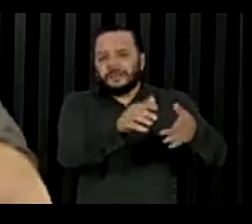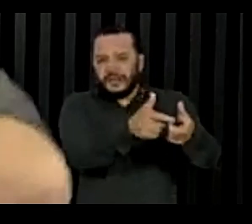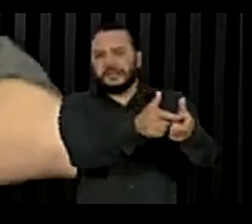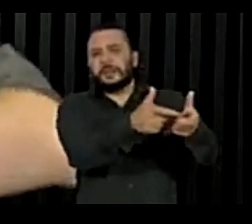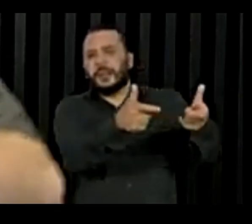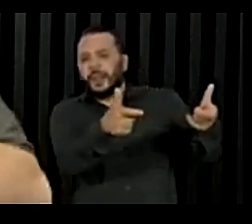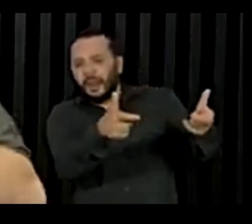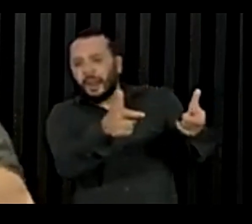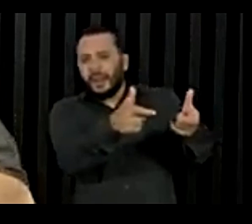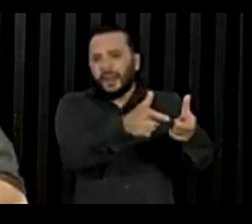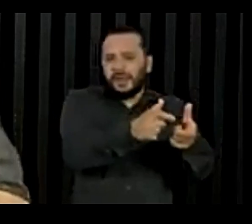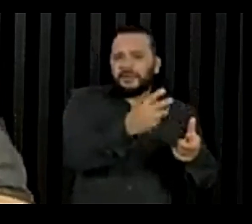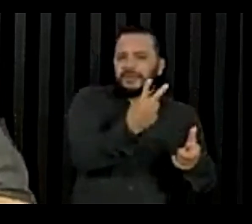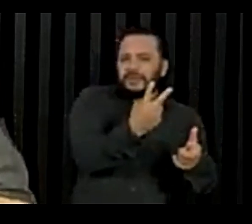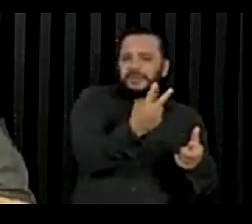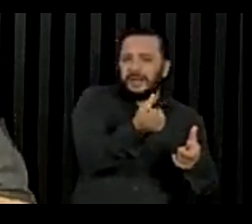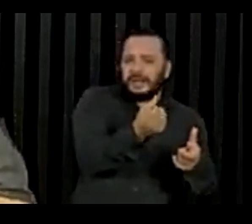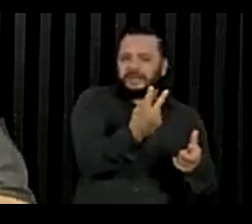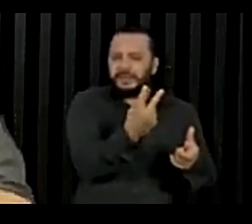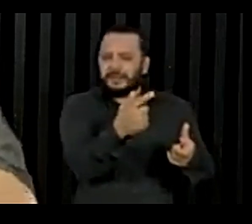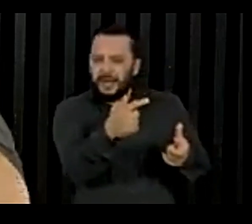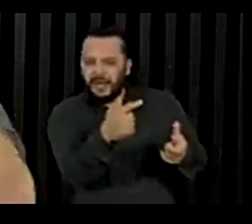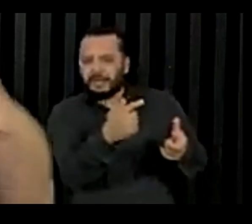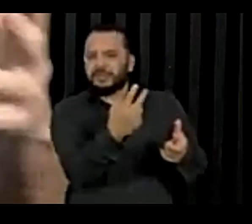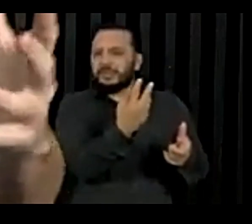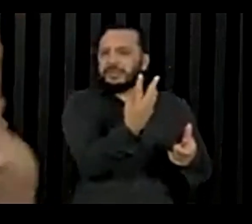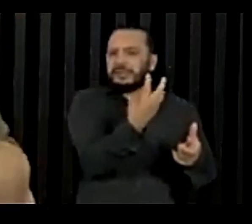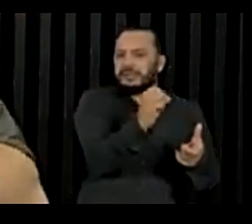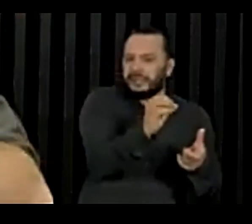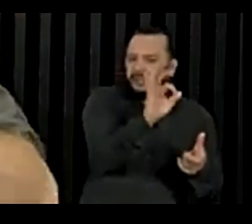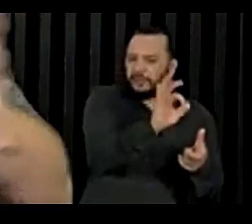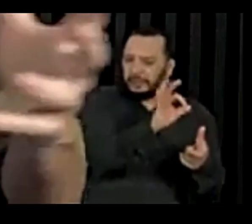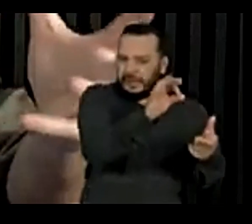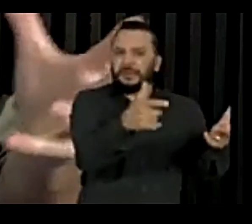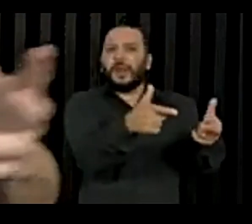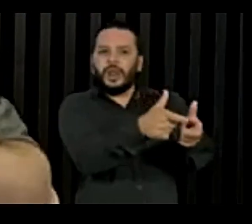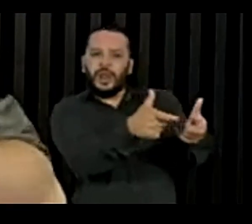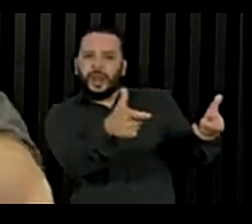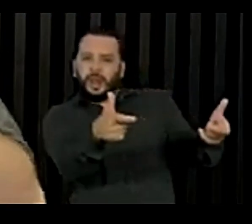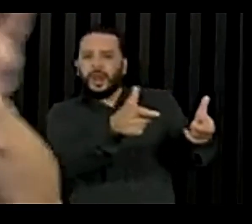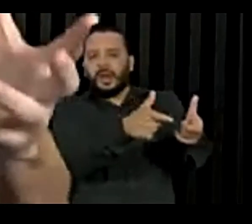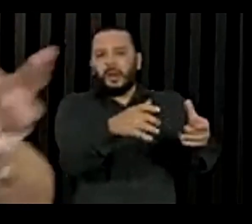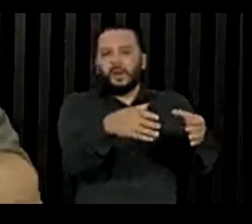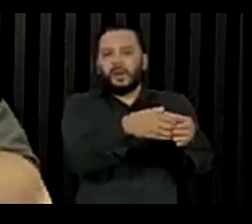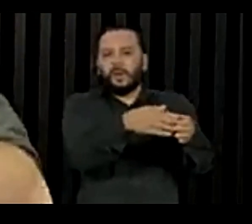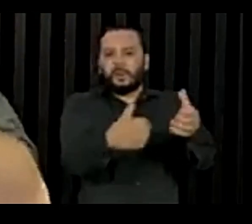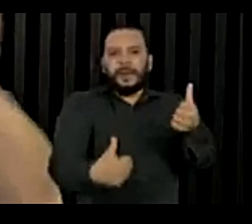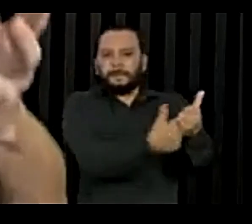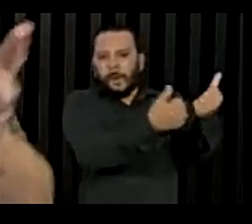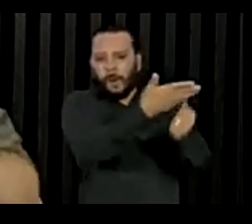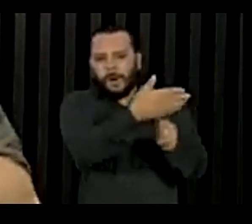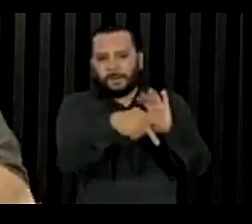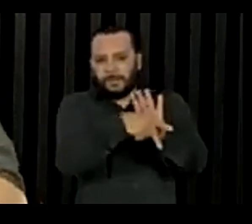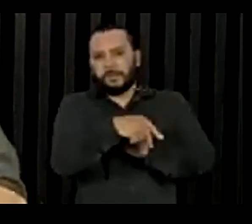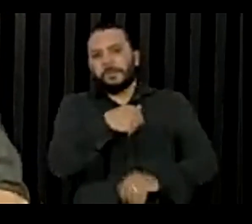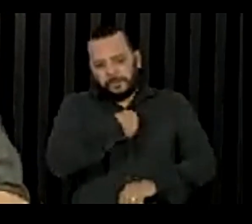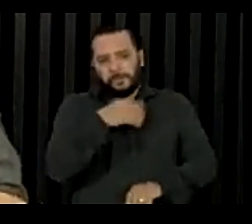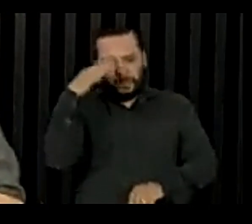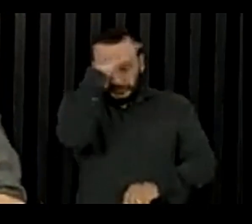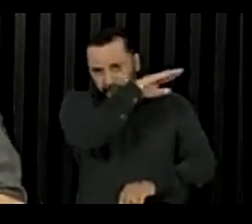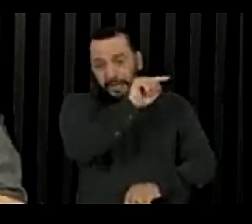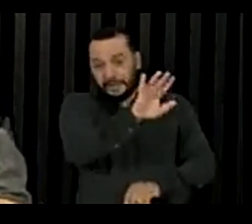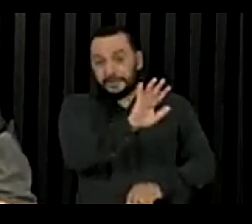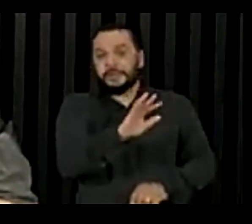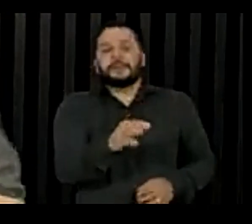26%, 27% e volta a subir para os 30%. Embora existam vários fatores que permeiem essa popularidade do governo,